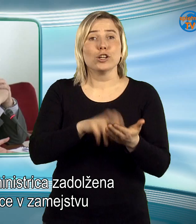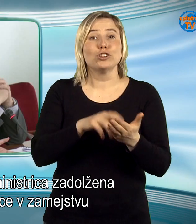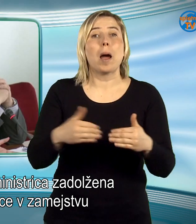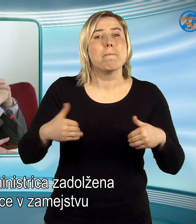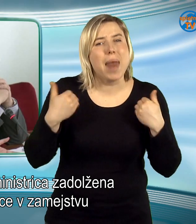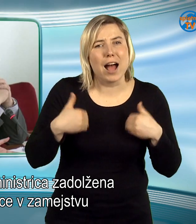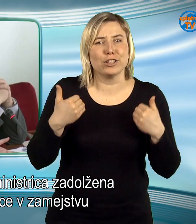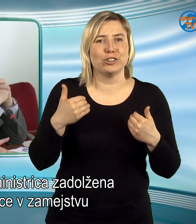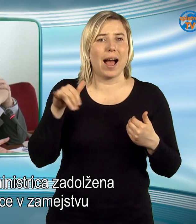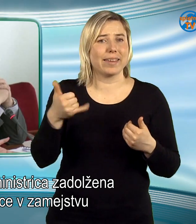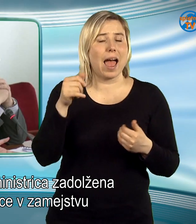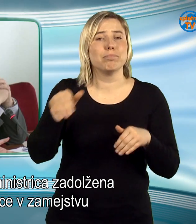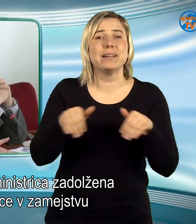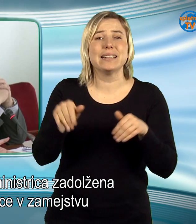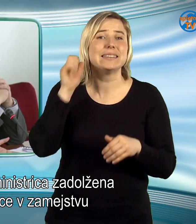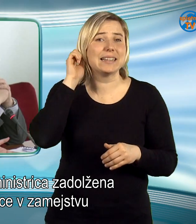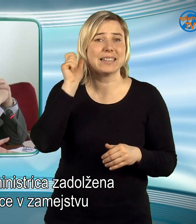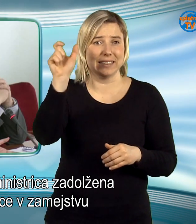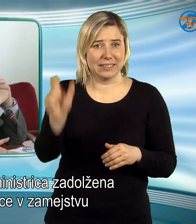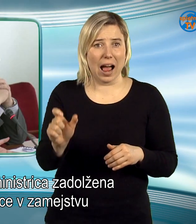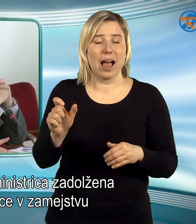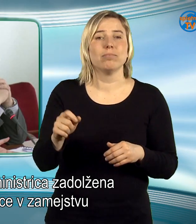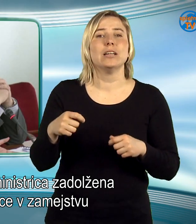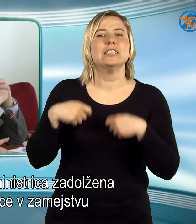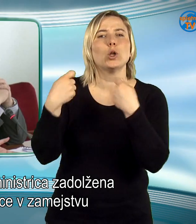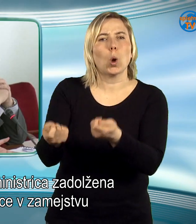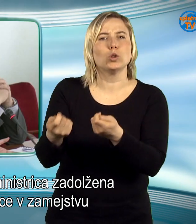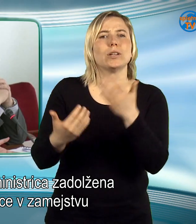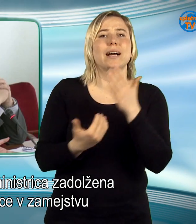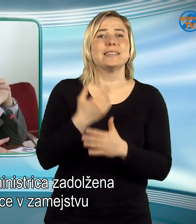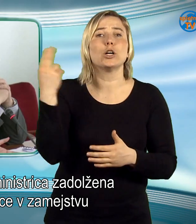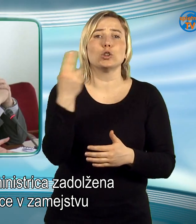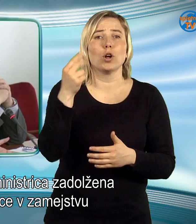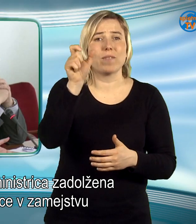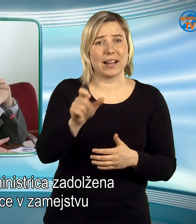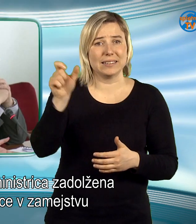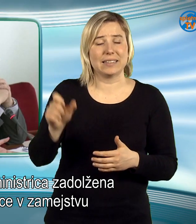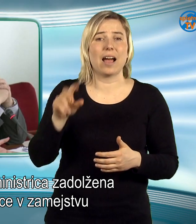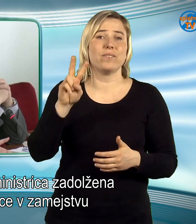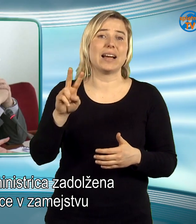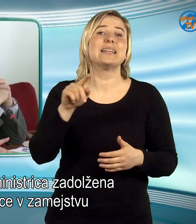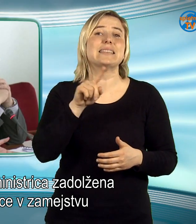Še mlajša je ministrica zadolžena za Slovence v zamejstvu in po svetu Tina Komel.